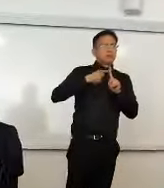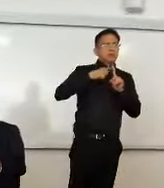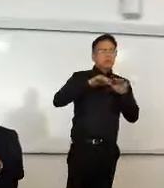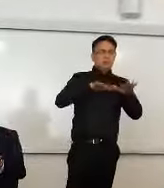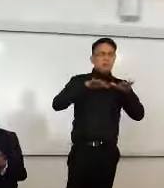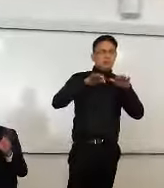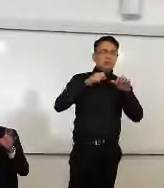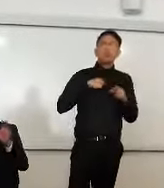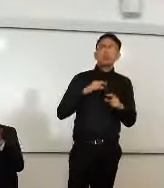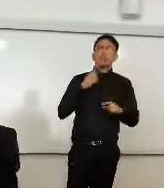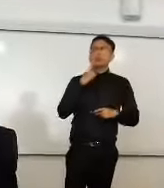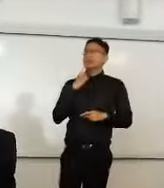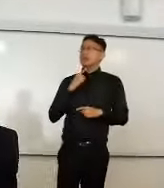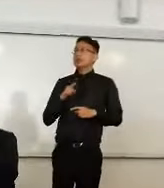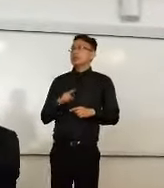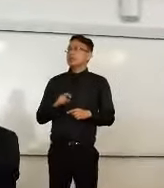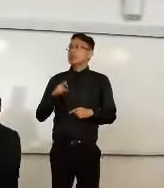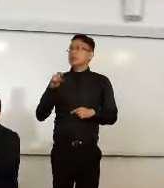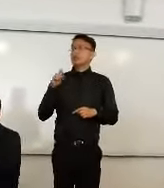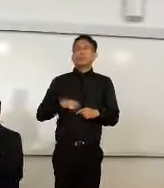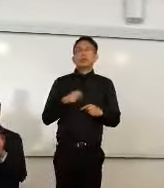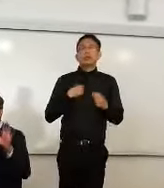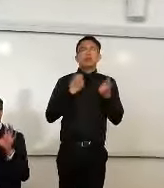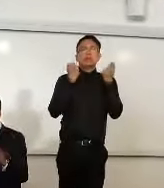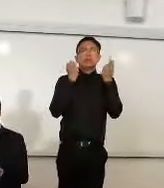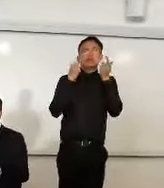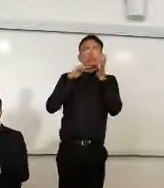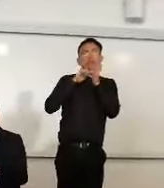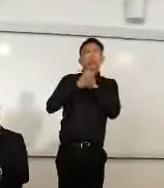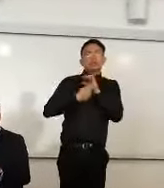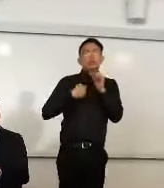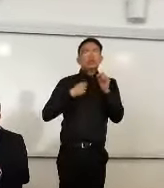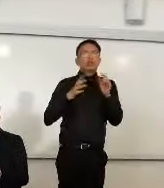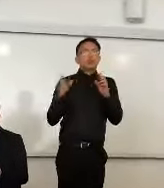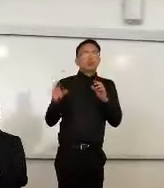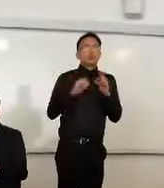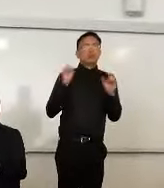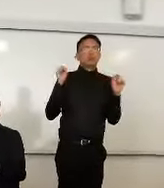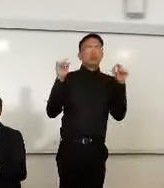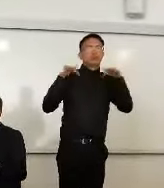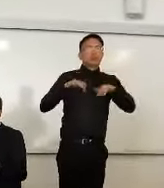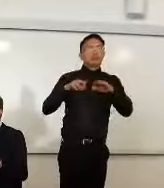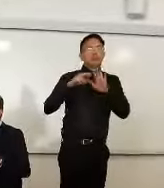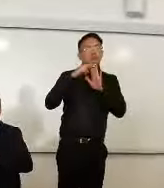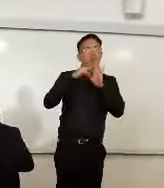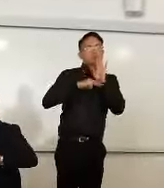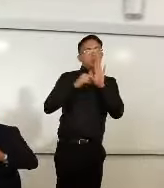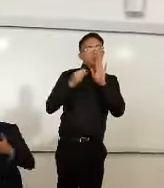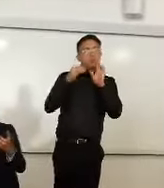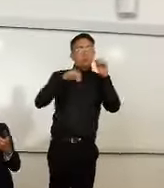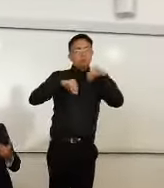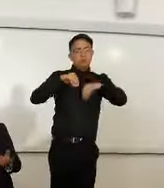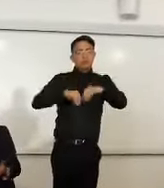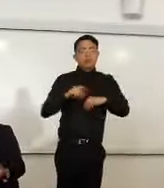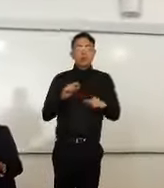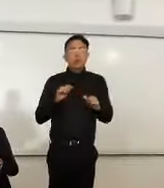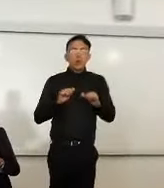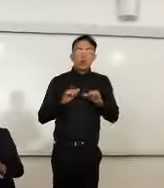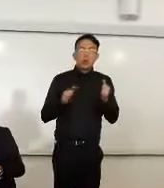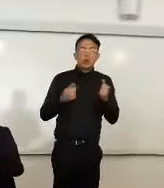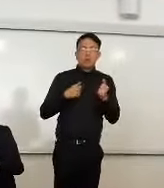nos decimos, bueno, tenemos que tener un marco de entendimiento de todos los que vamos a participar en la resolución, ¿cierto? Y después, ¿cómo? ¿Cuál va a ser